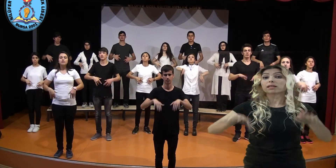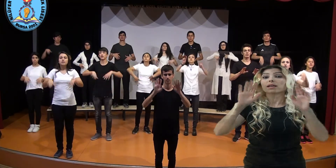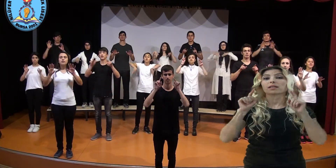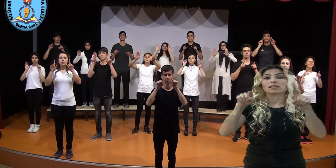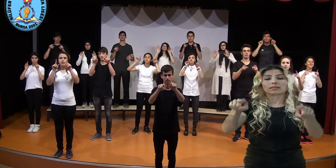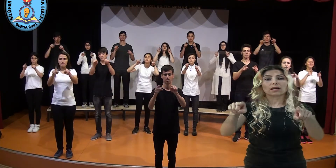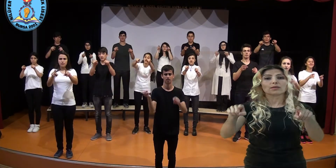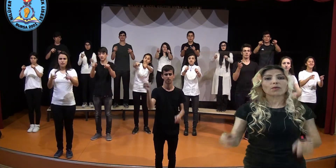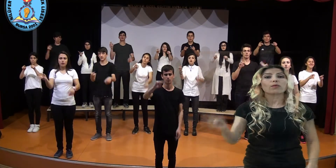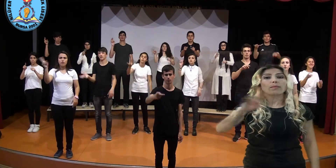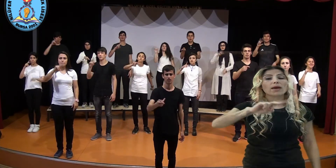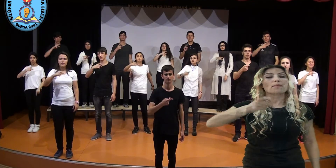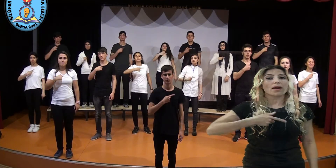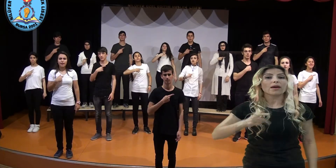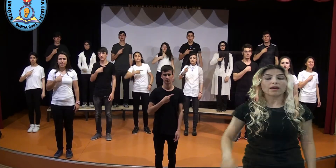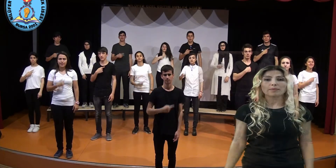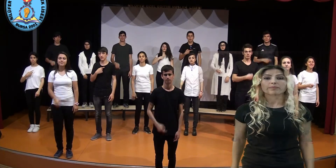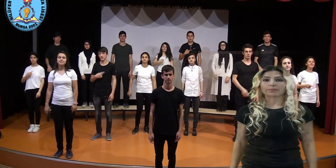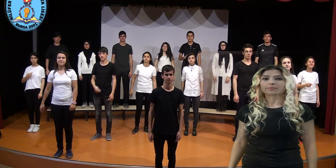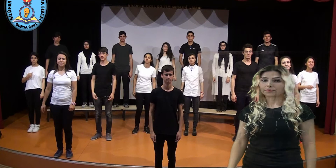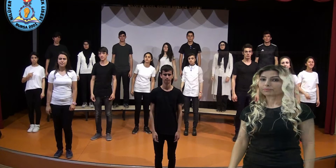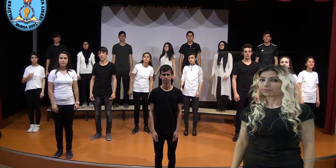razı değilsen ölmeme.